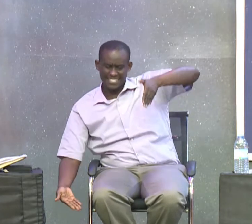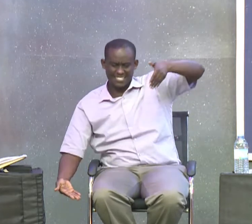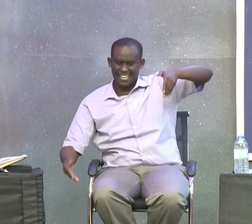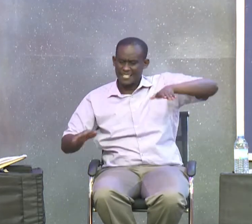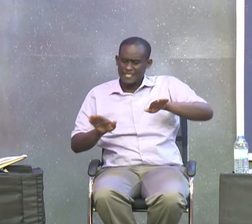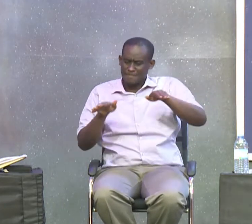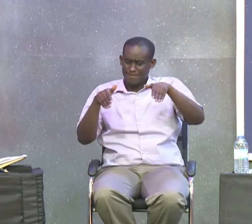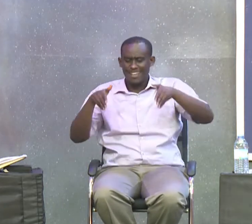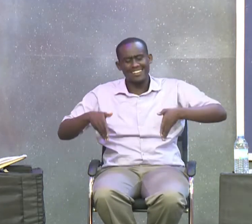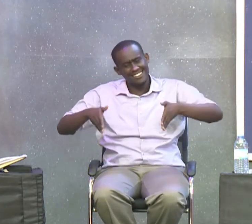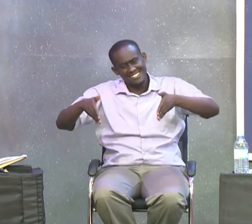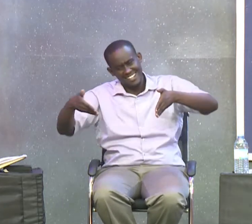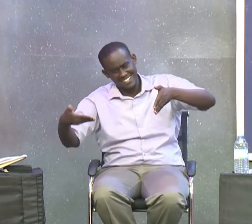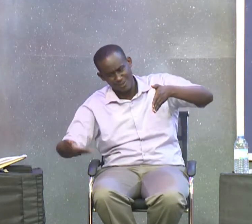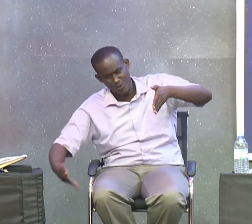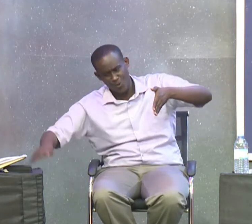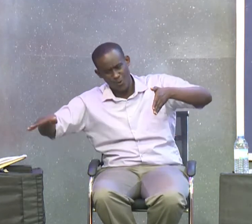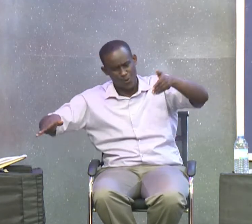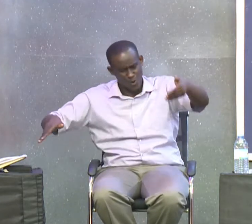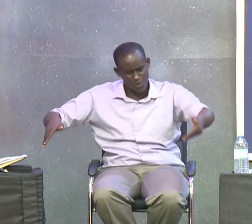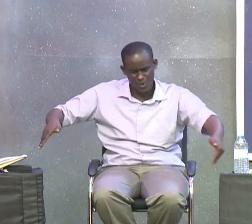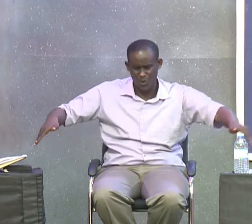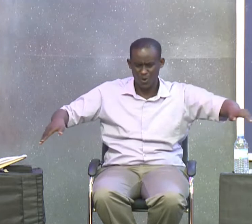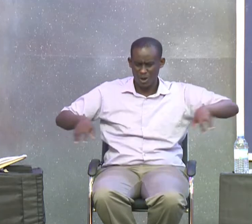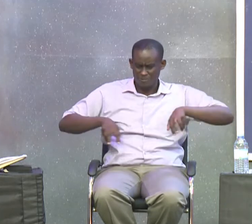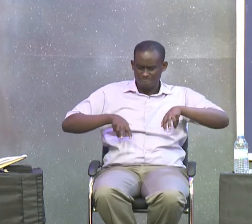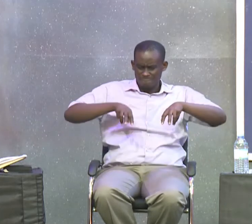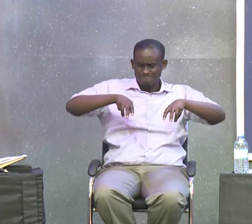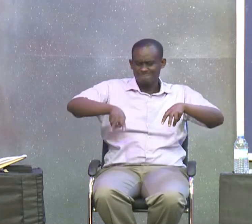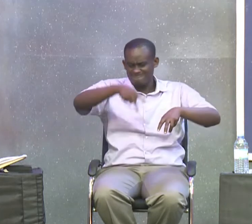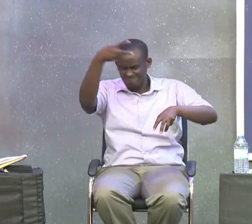yagwanga mu lukonko olwo tadda ebibye bikomye